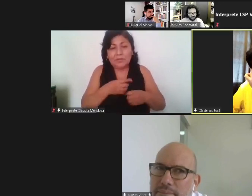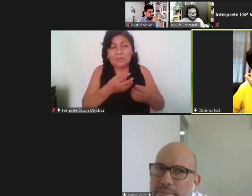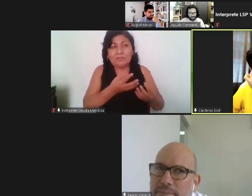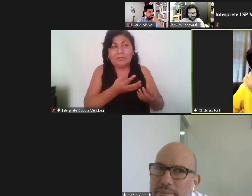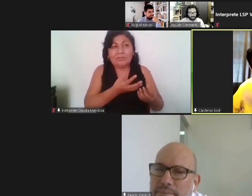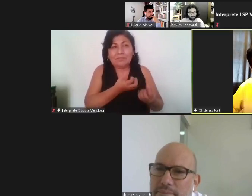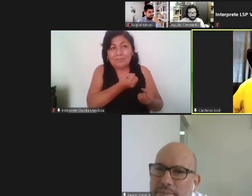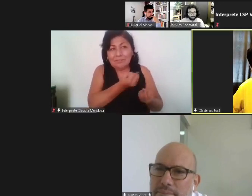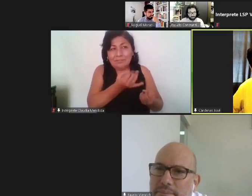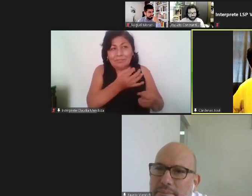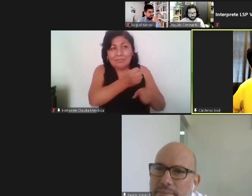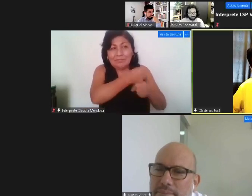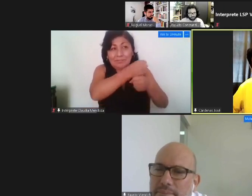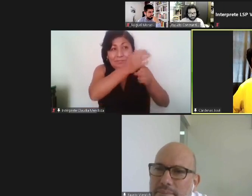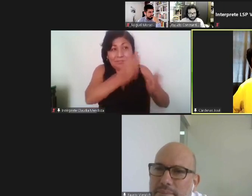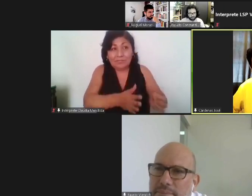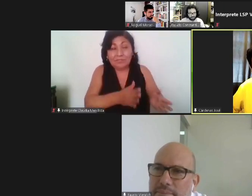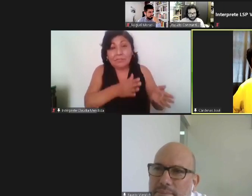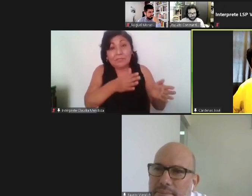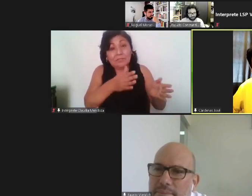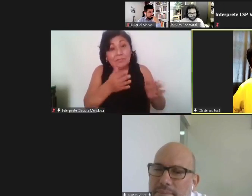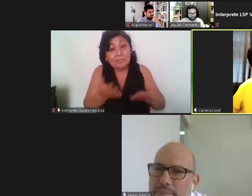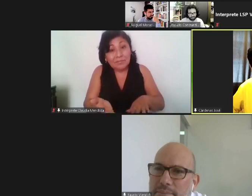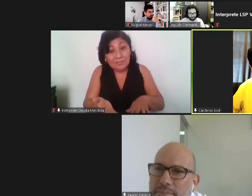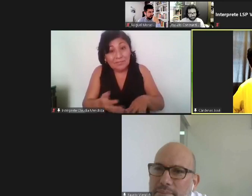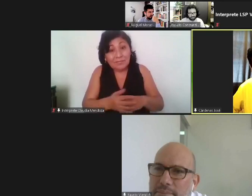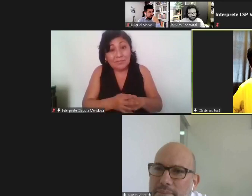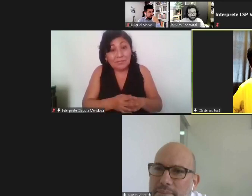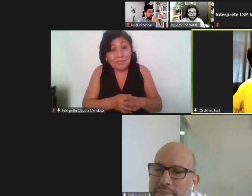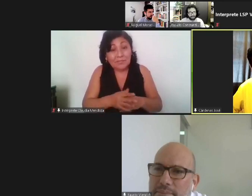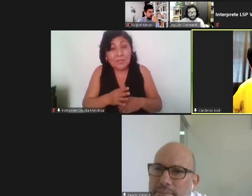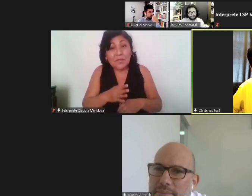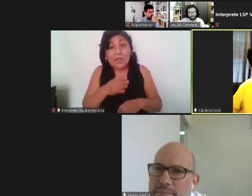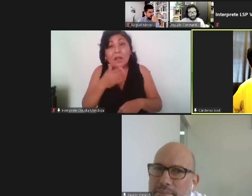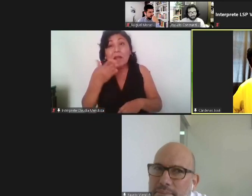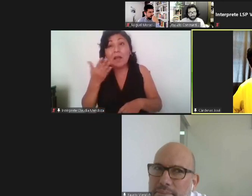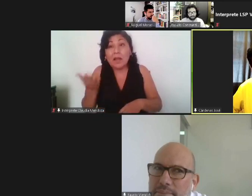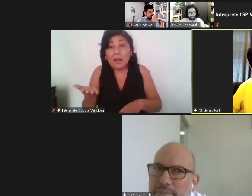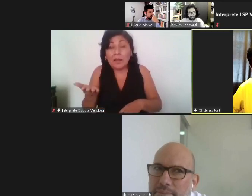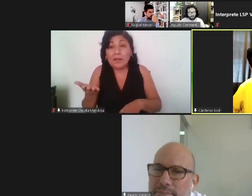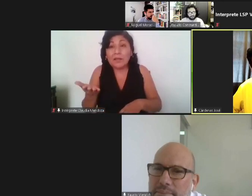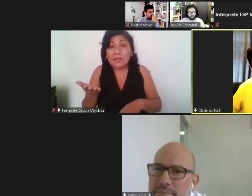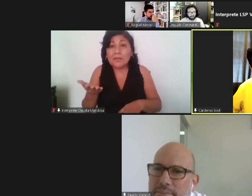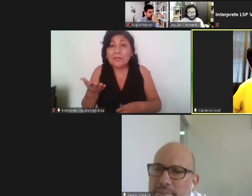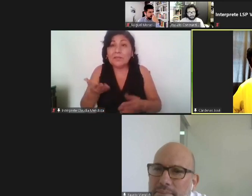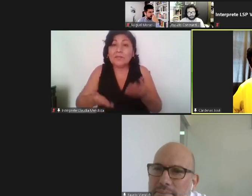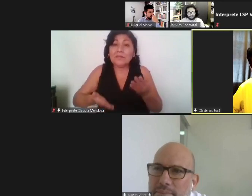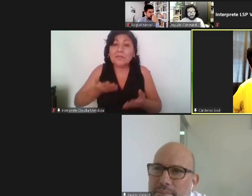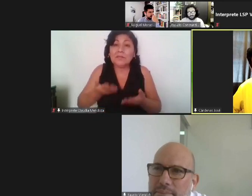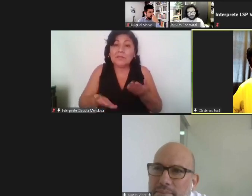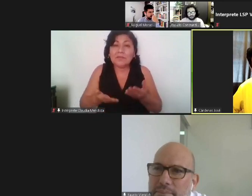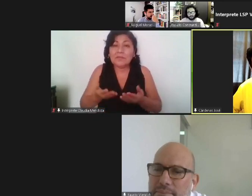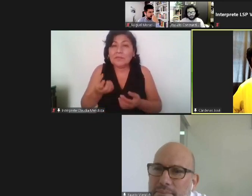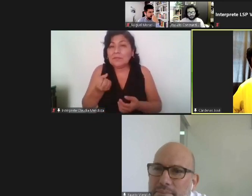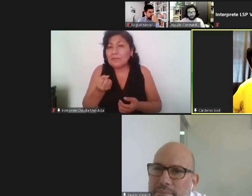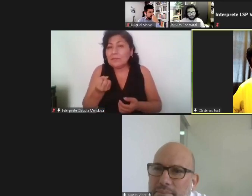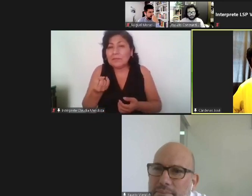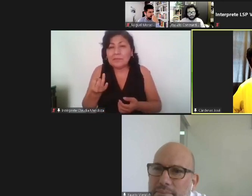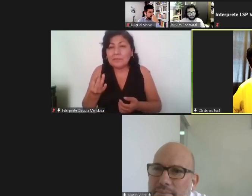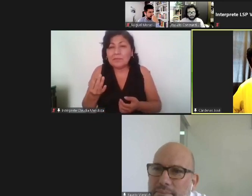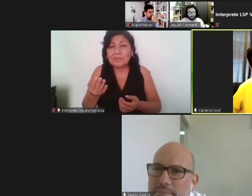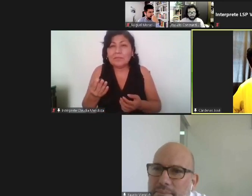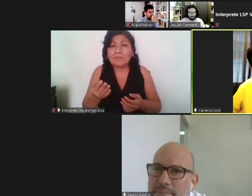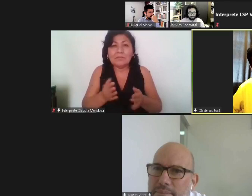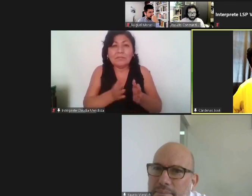fallecido. En este caso hay, digamos, un repositorio, existe alguna relación de obras que